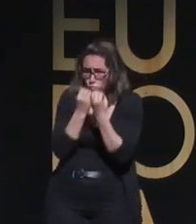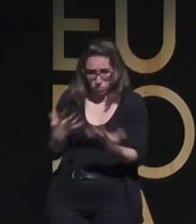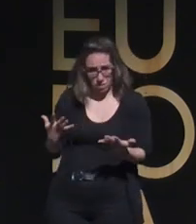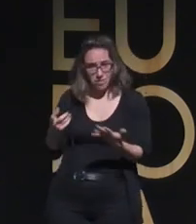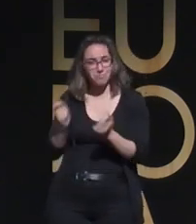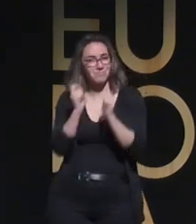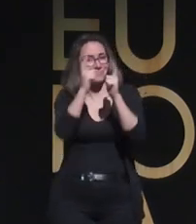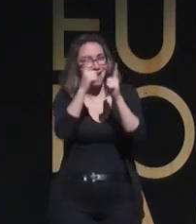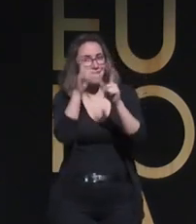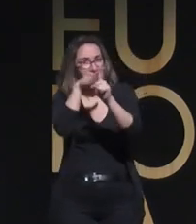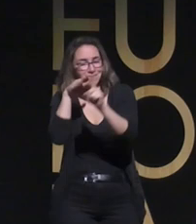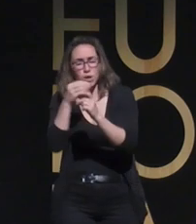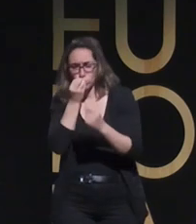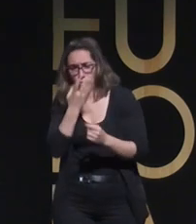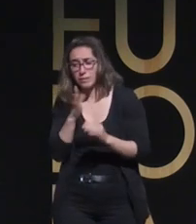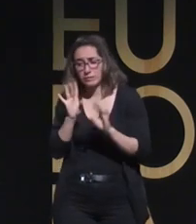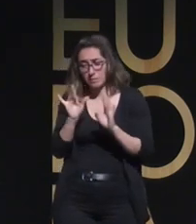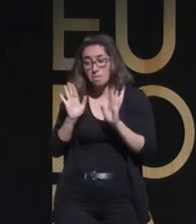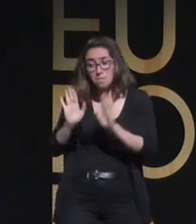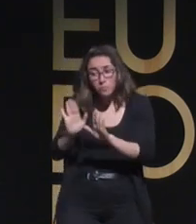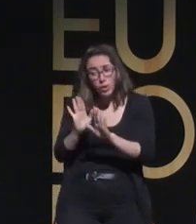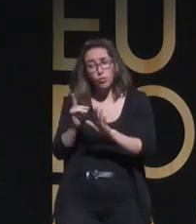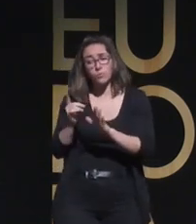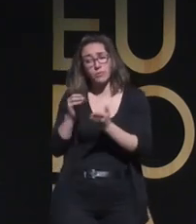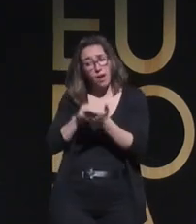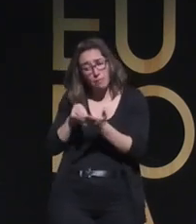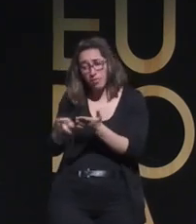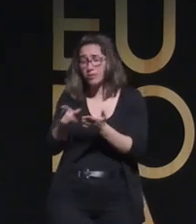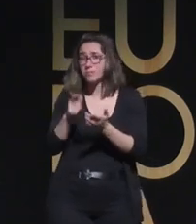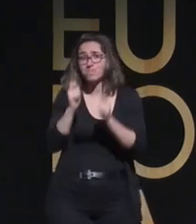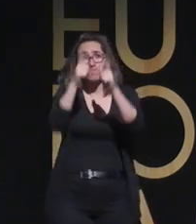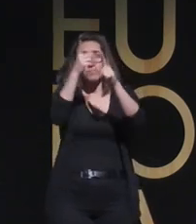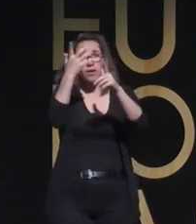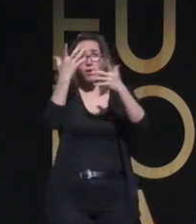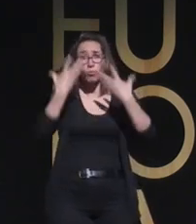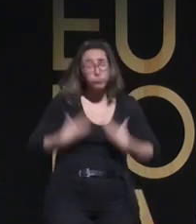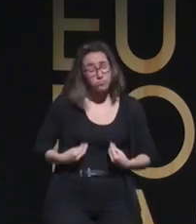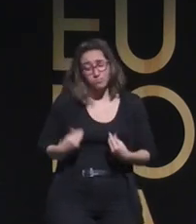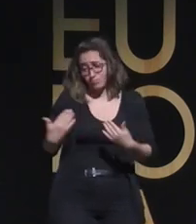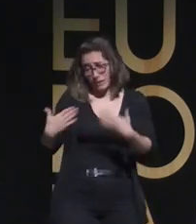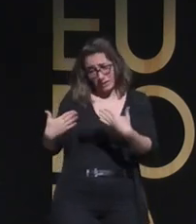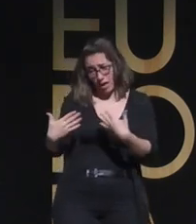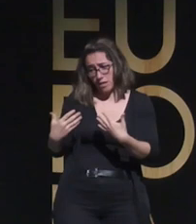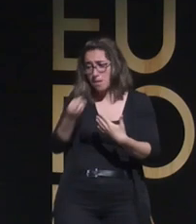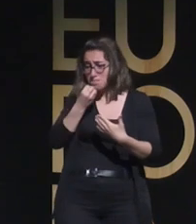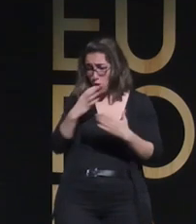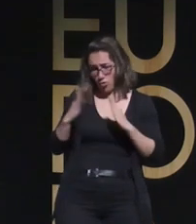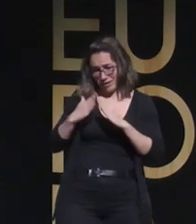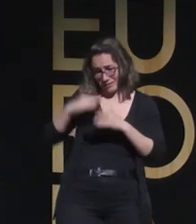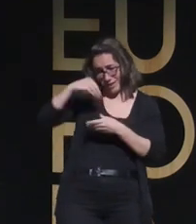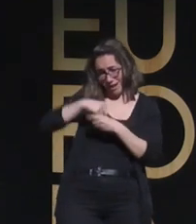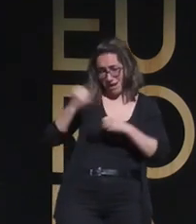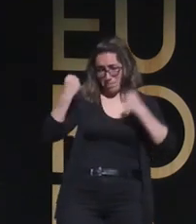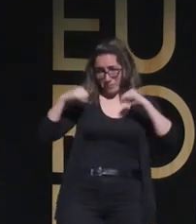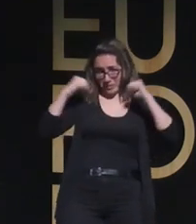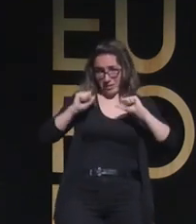los demás. Pero que llega un punto que en algún momento va a tener que decepcionar a alguien. Y que es mejor que empiece por los de casa. Y entonces yo le